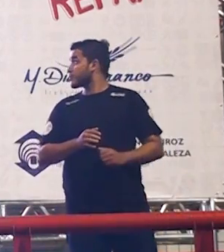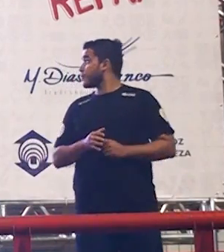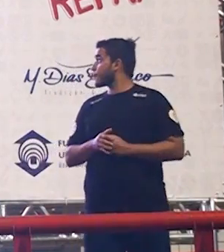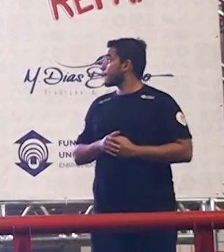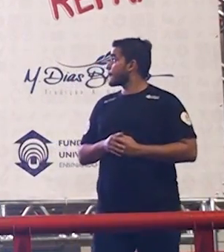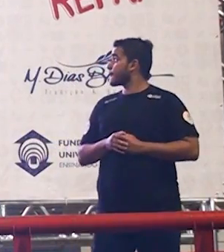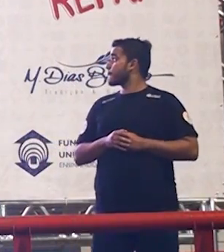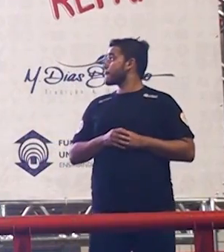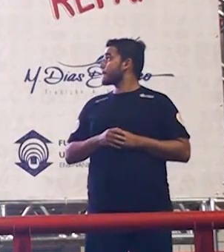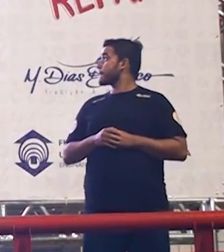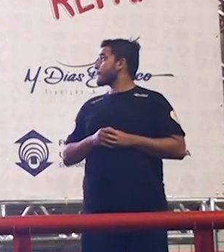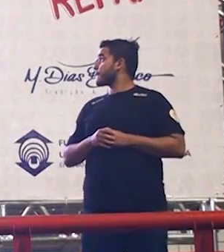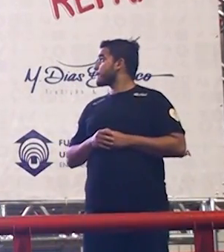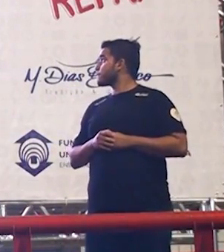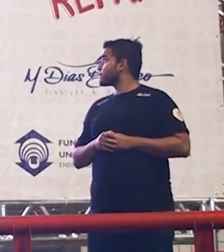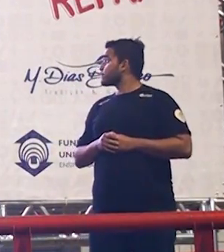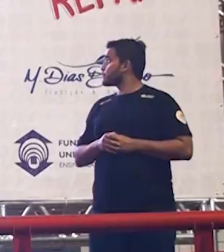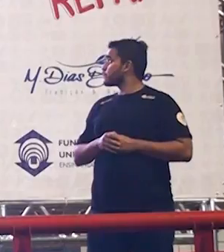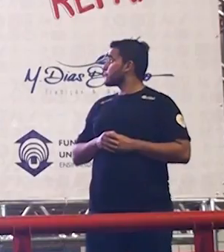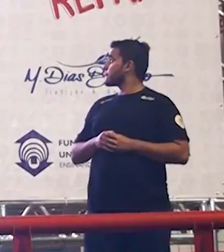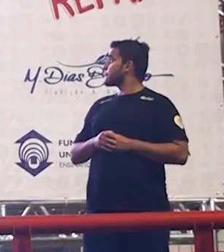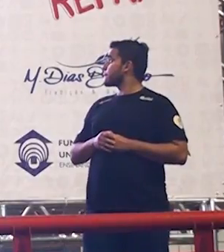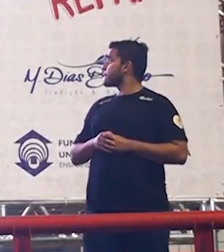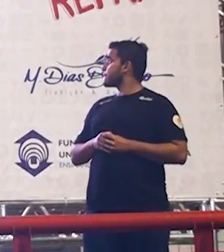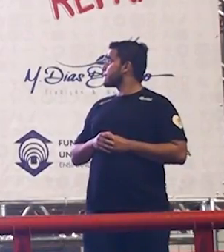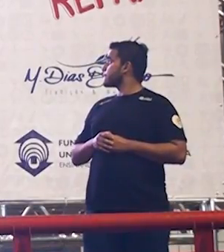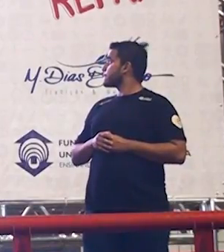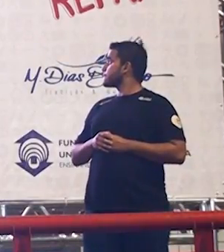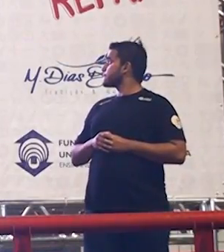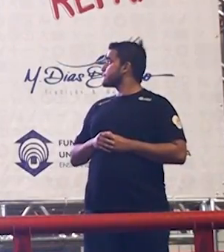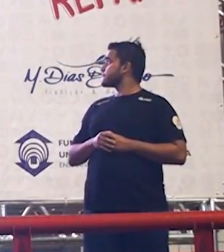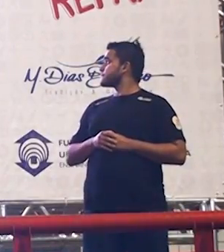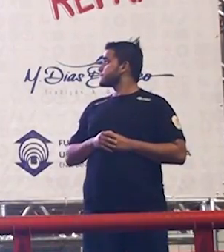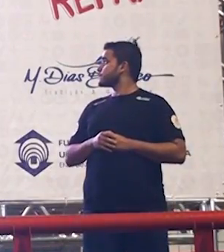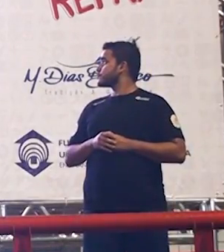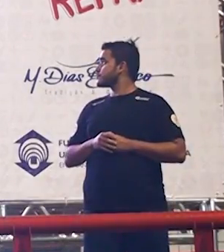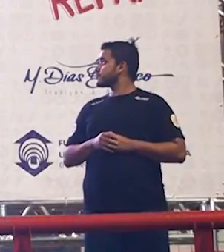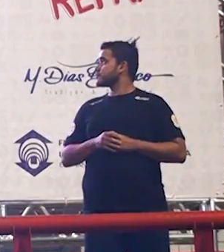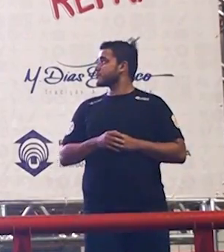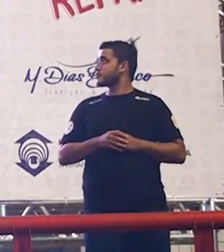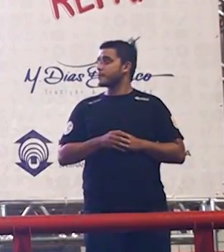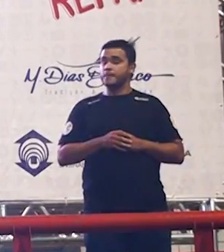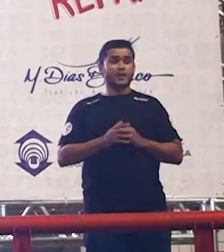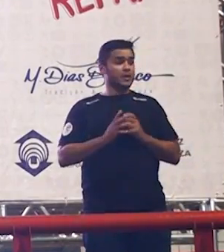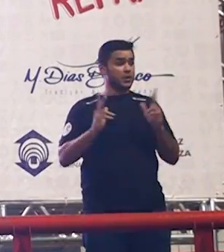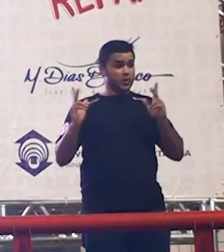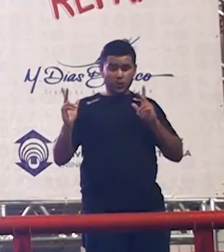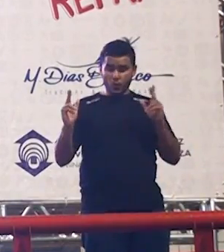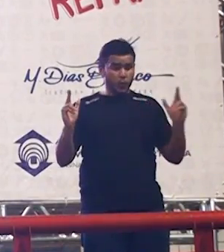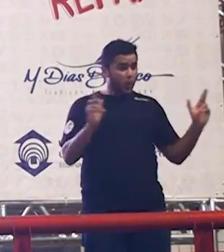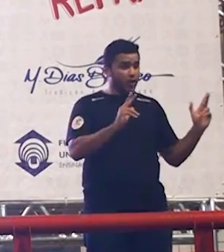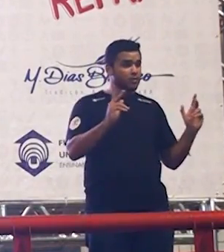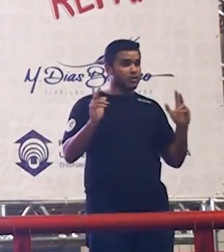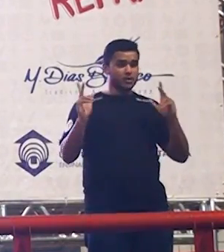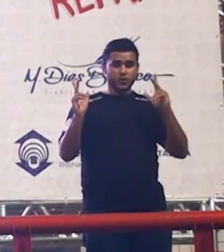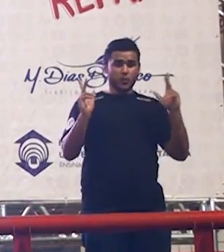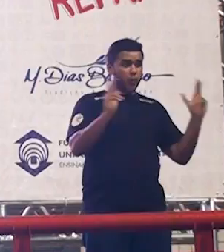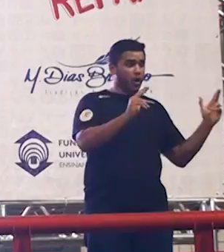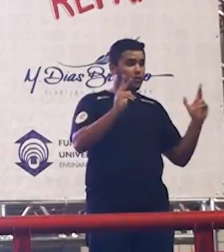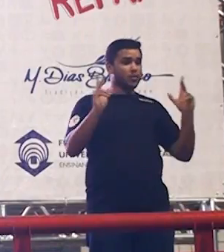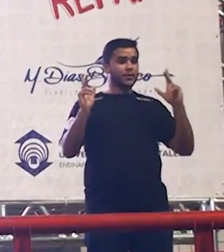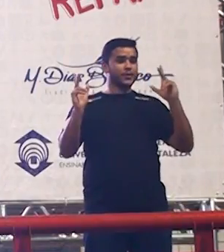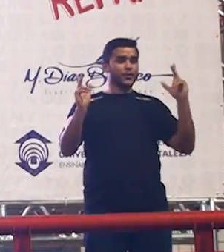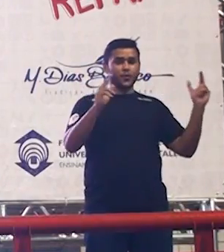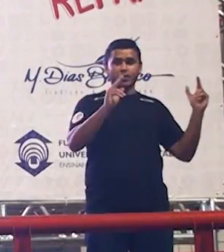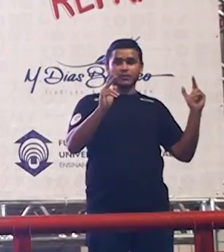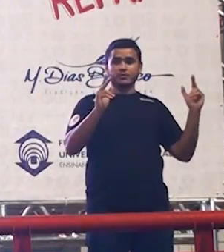Do jeito que vocês estão observando, o tamanho da linha de amarelo, a quantidade de calor no sul, no centro e no norte, é